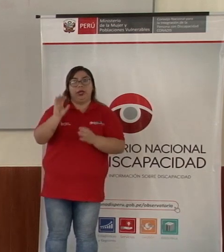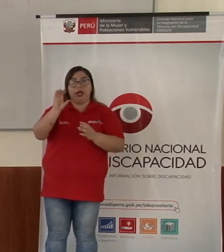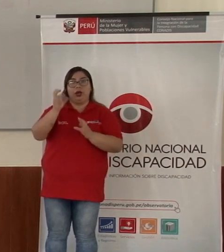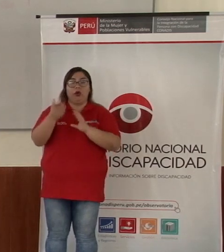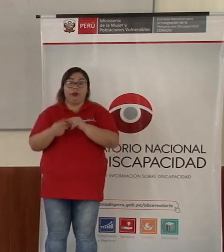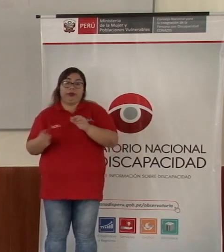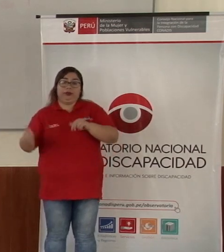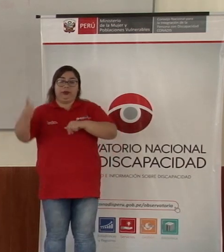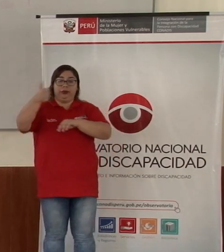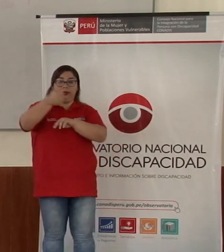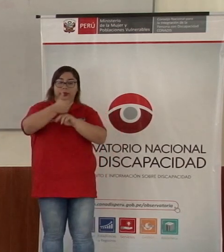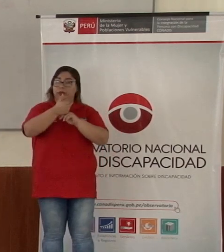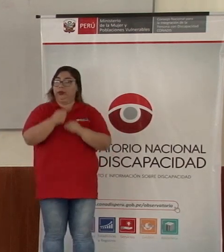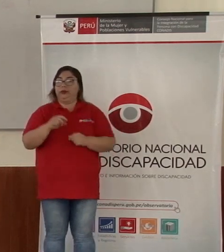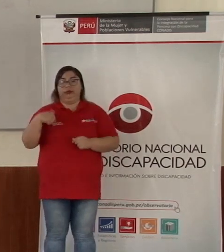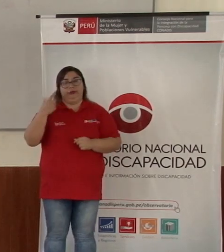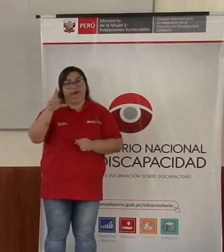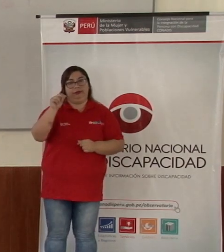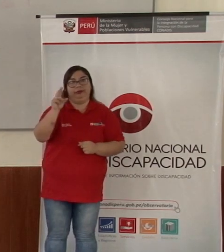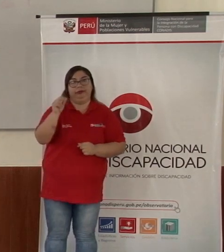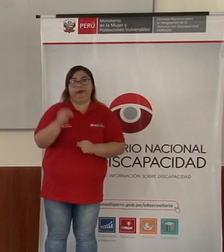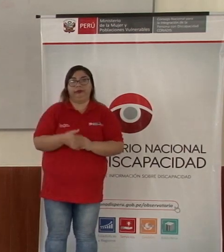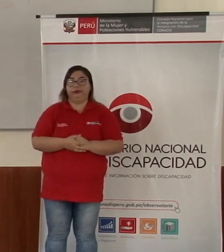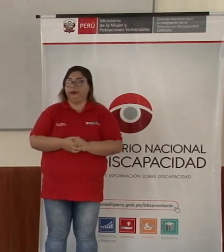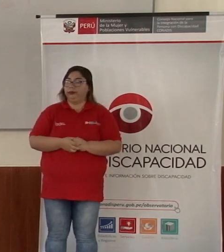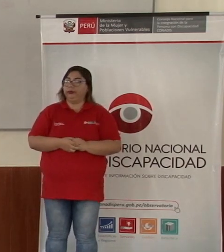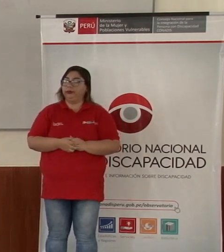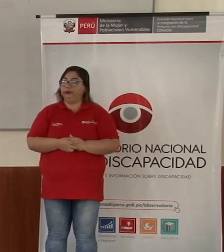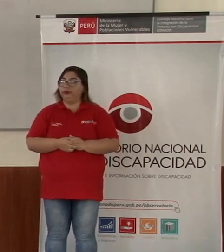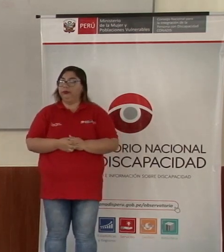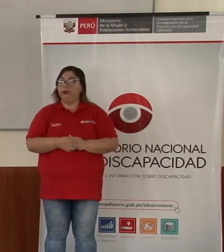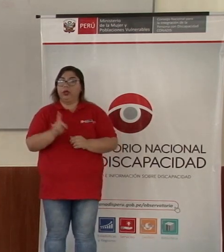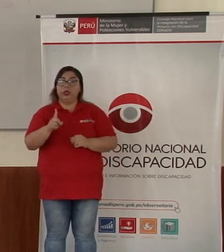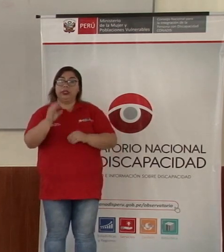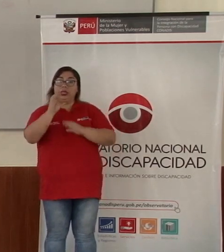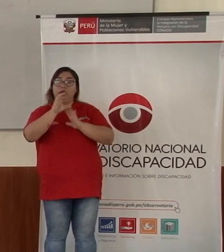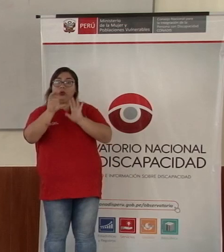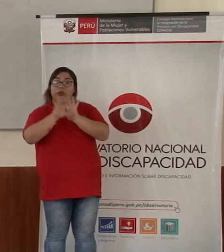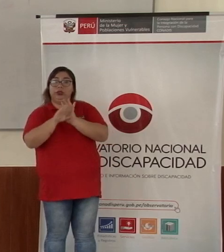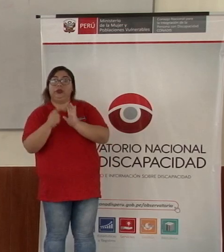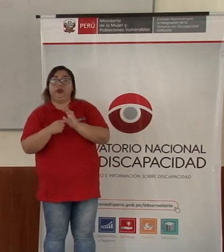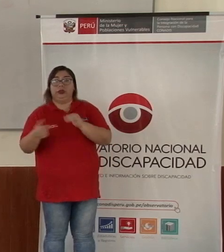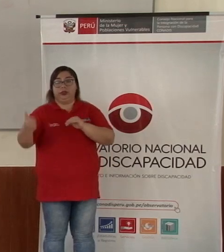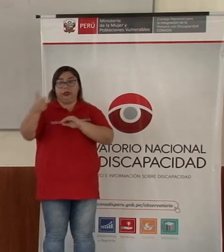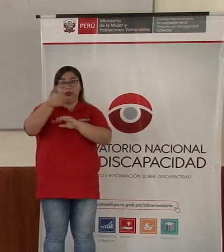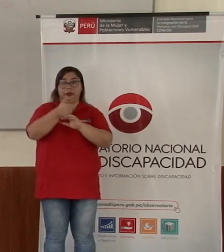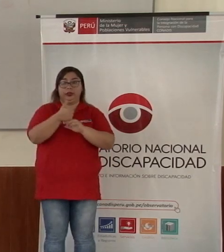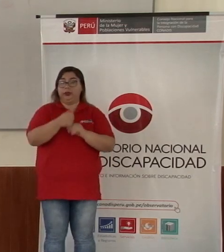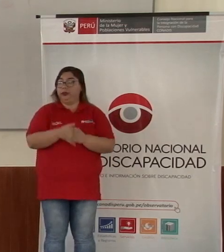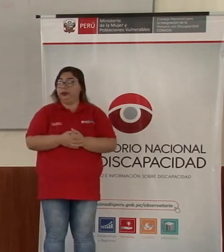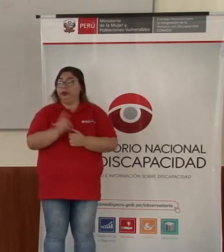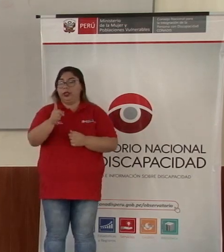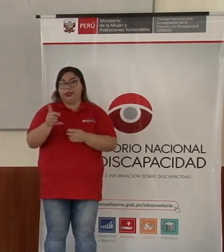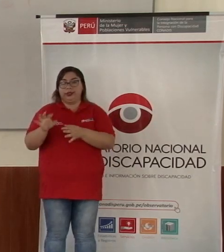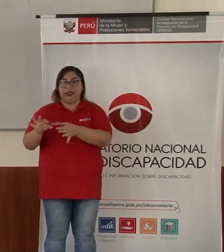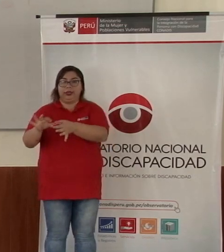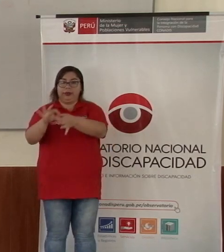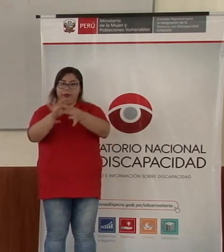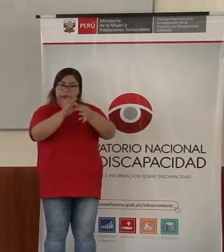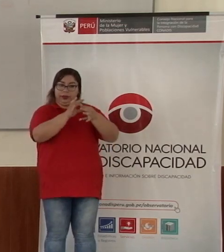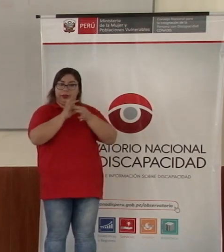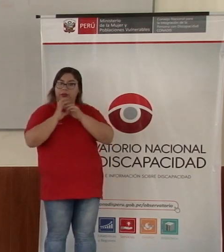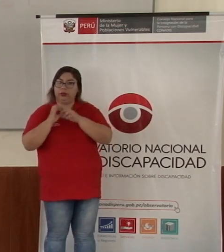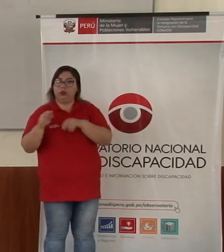sobre todo, y no es así. Nuestra Constitución está sobre todo, y nuestra Constitución es armónica con los